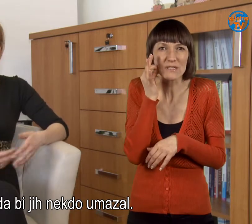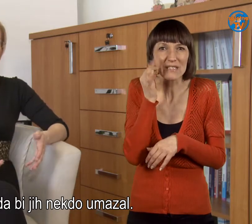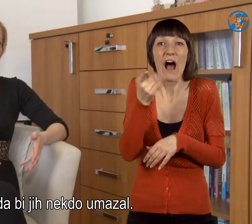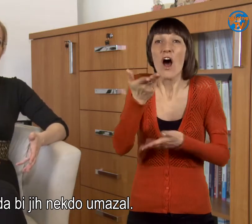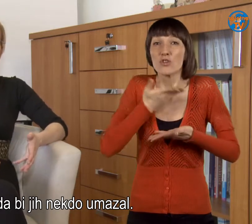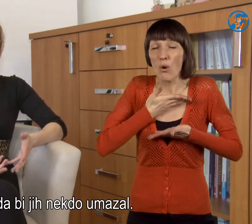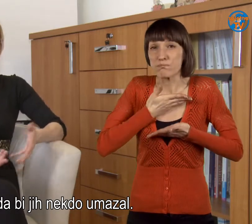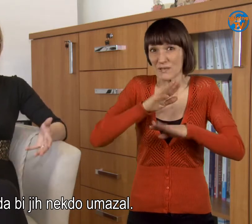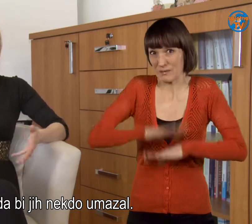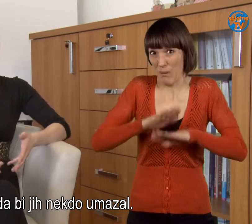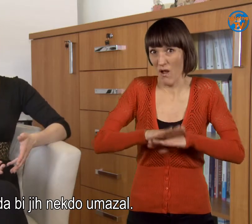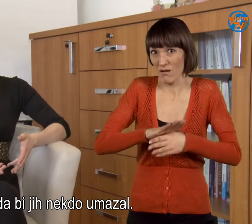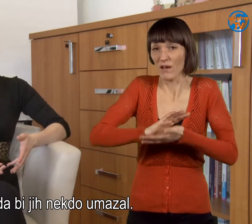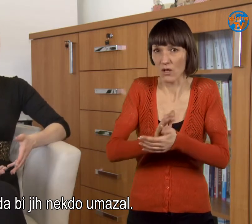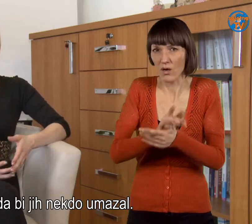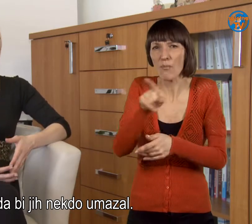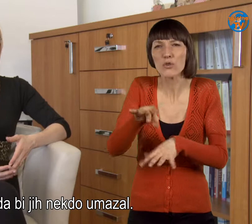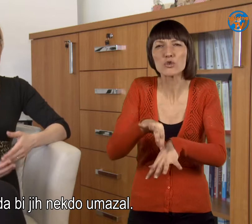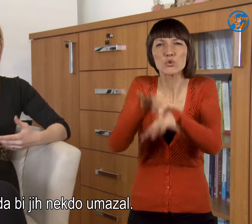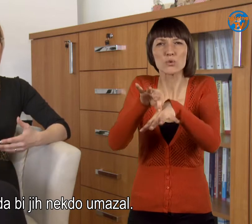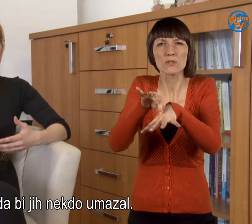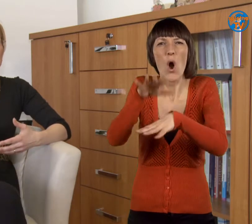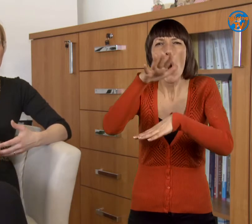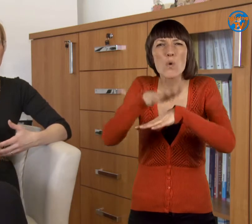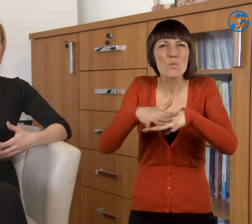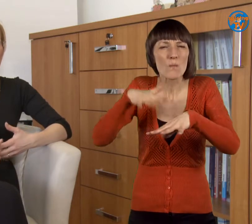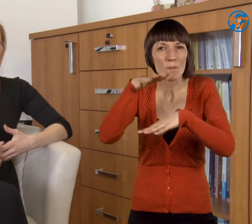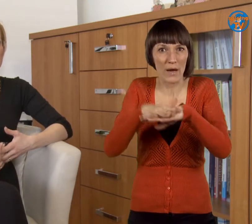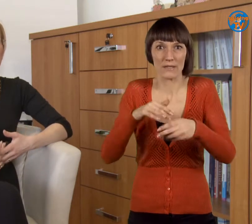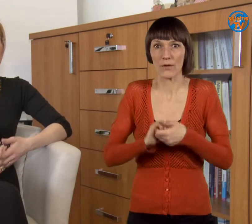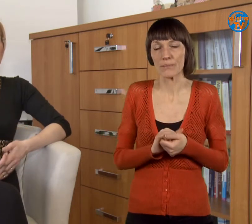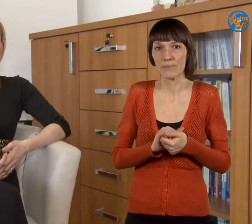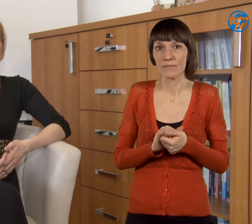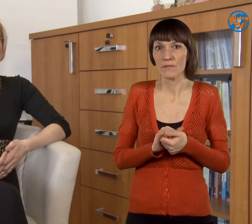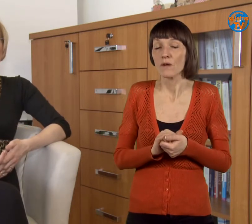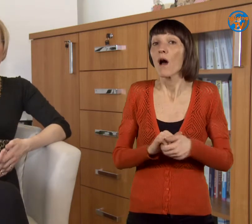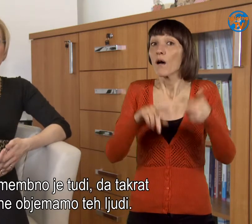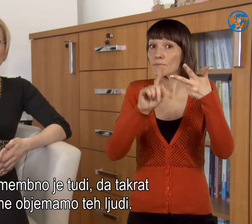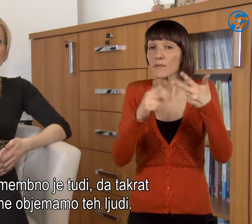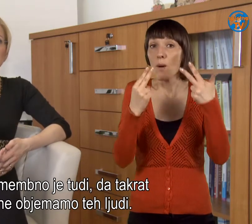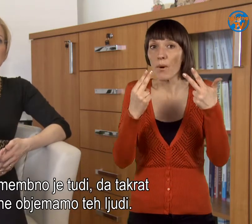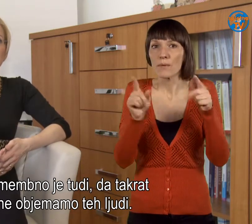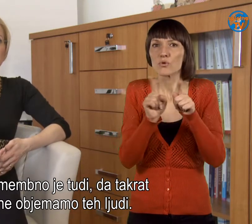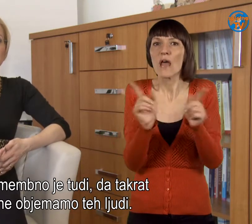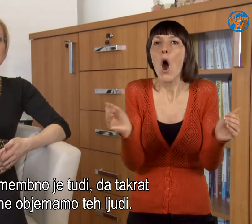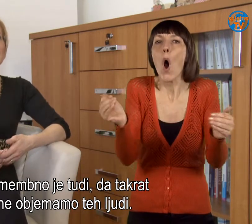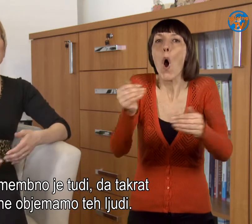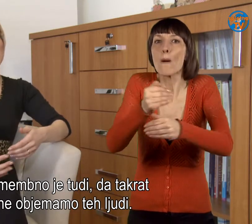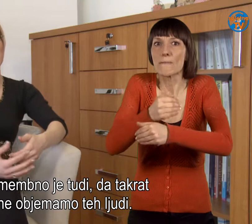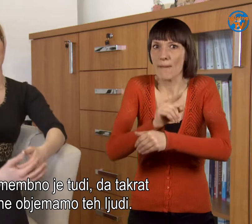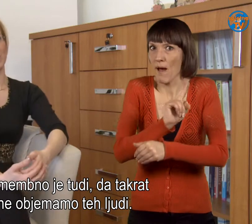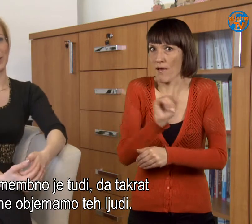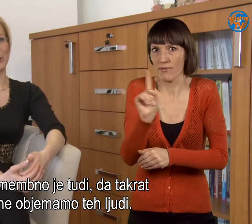nekdo zamazal, ne vem s čim ne. Prav z enim blatom, prav tako grozno. Potem pomembno je tudi, da